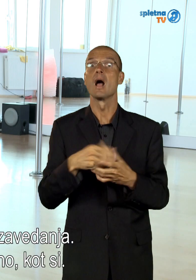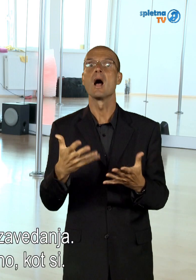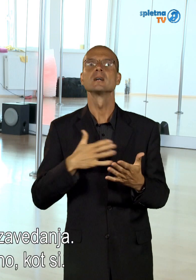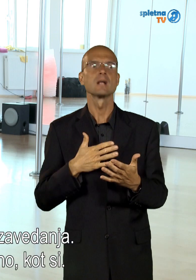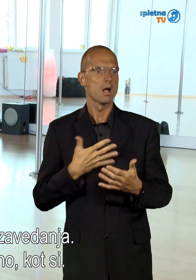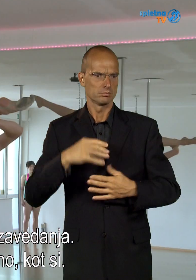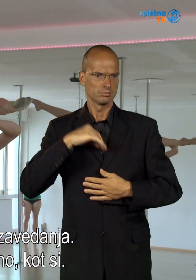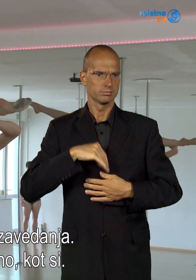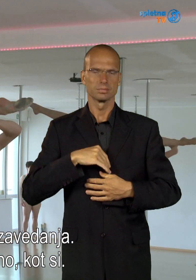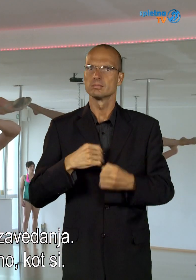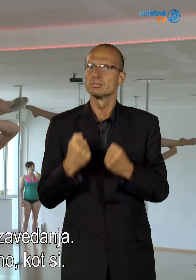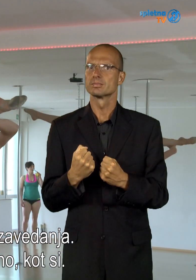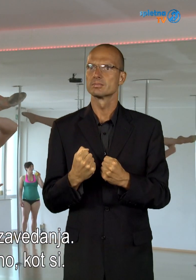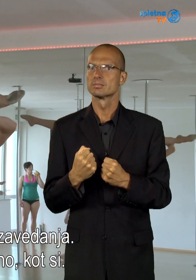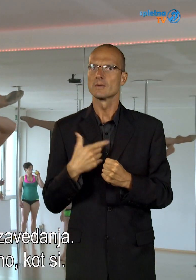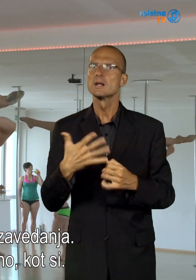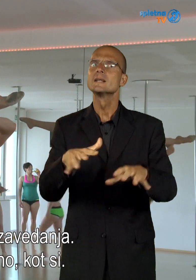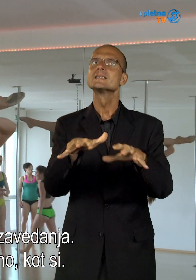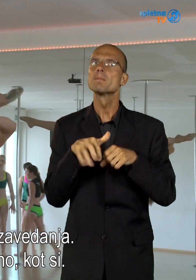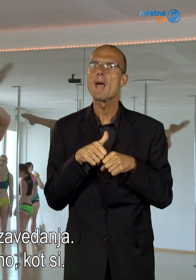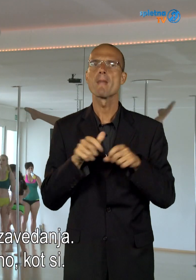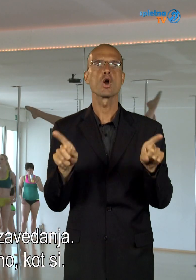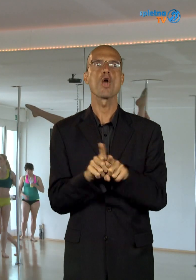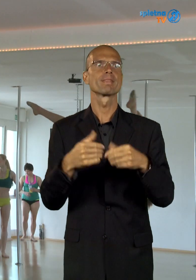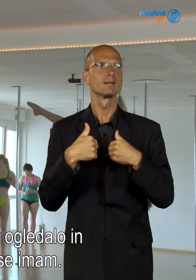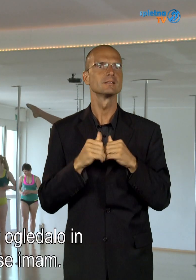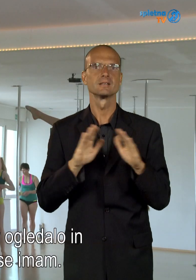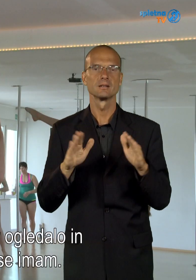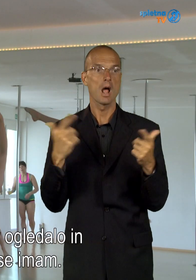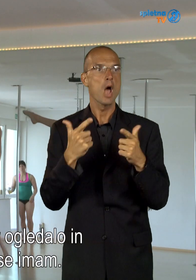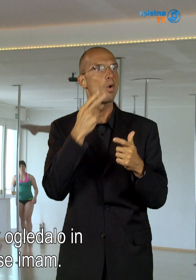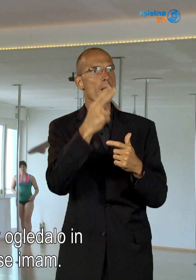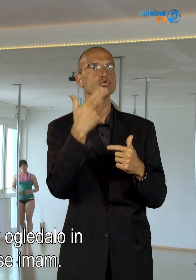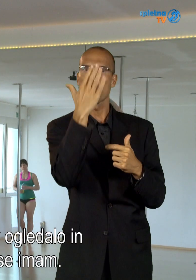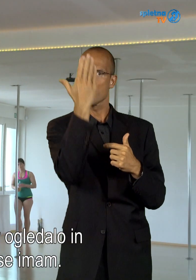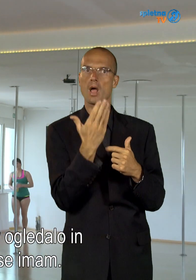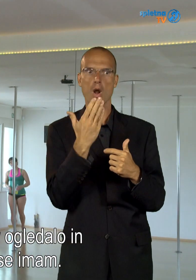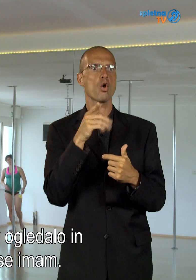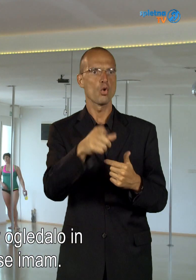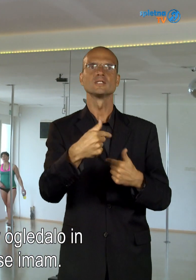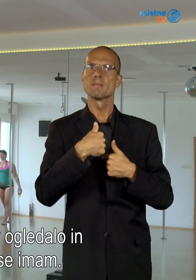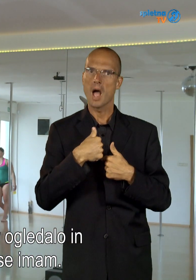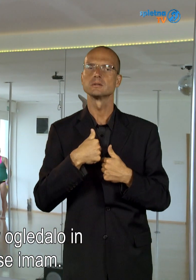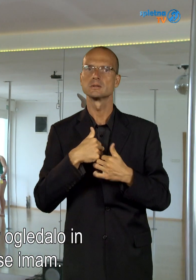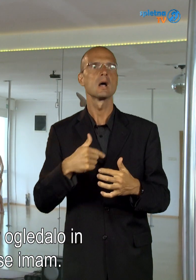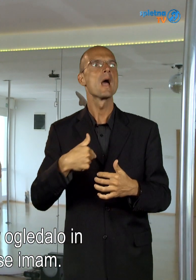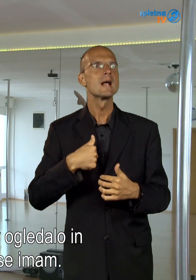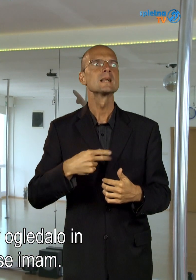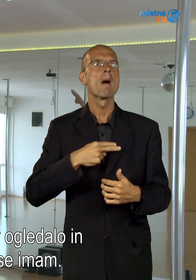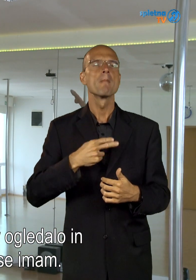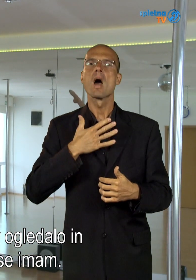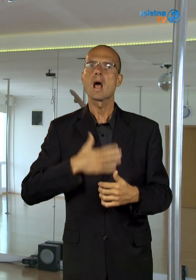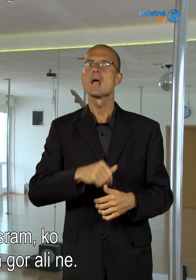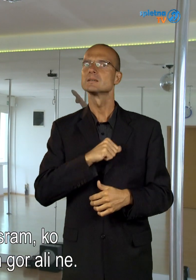zaradi samozavedanja, da se sprejmeš tak, ko si, da lahko pogledaš v ogledalo in rečeš, evo, tukaj sem, rada se